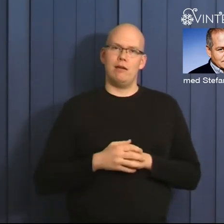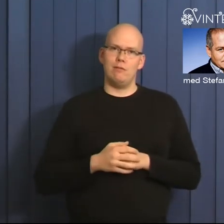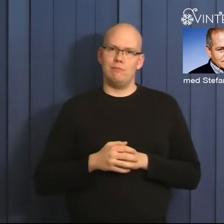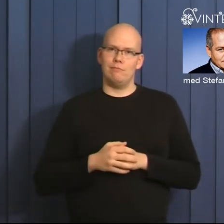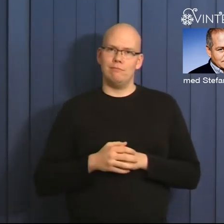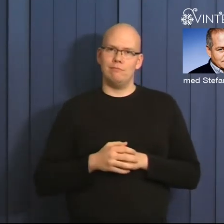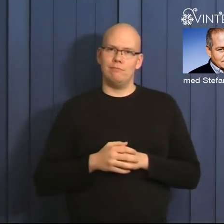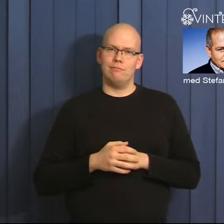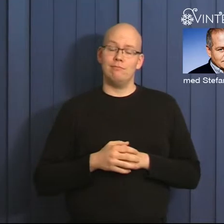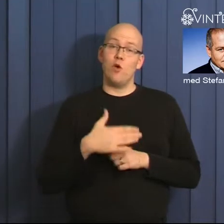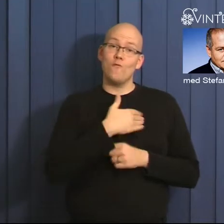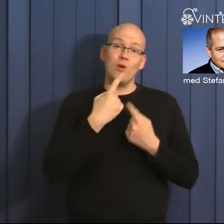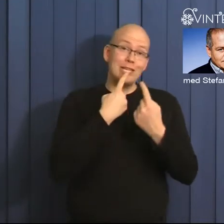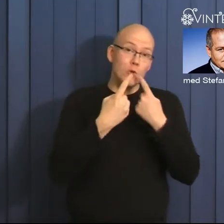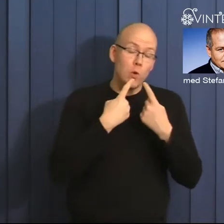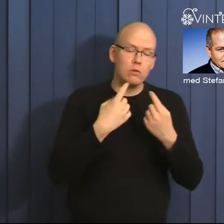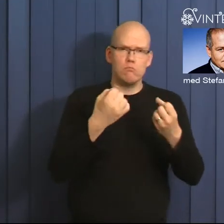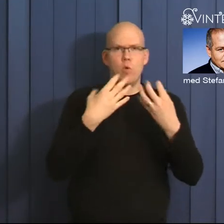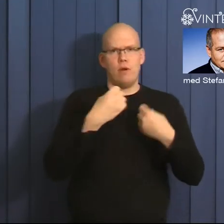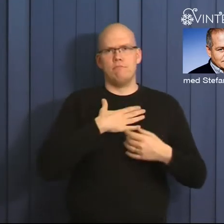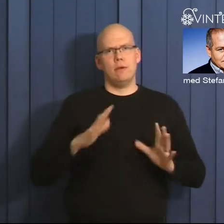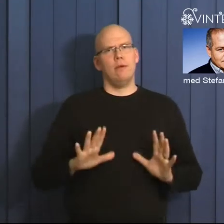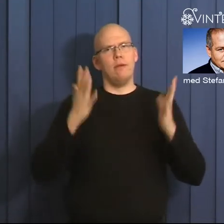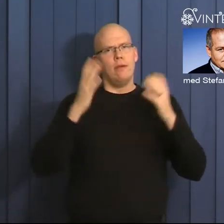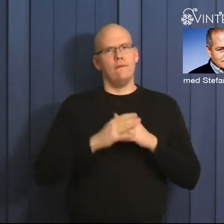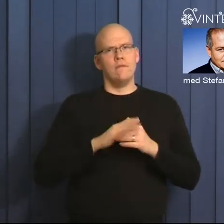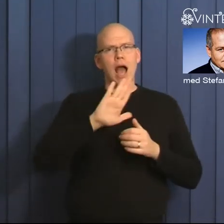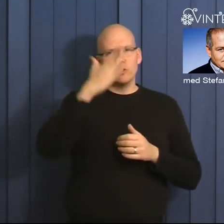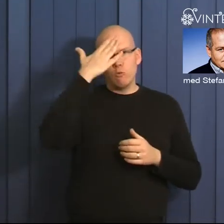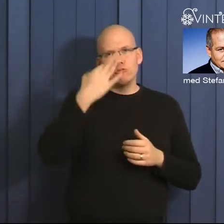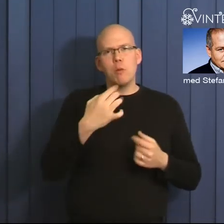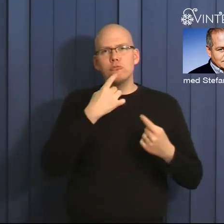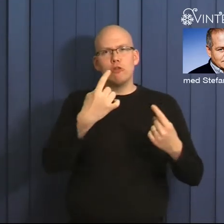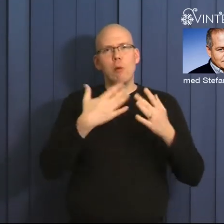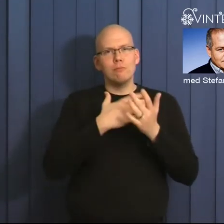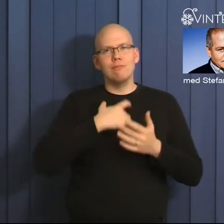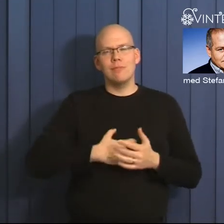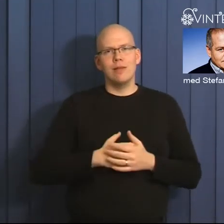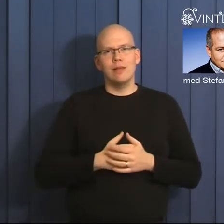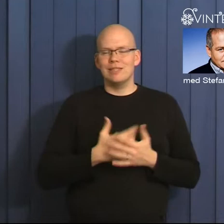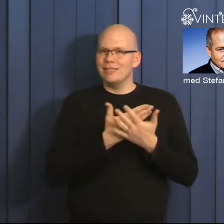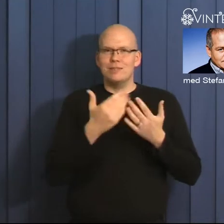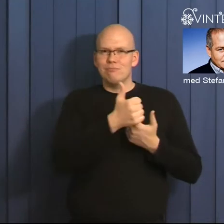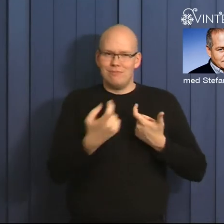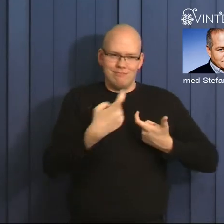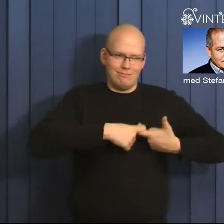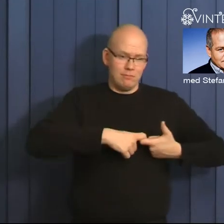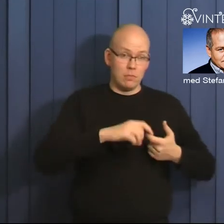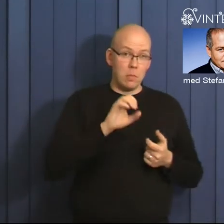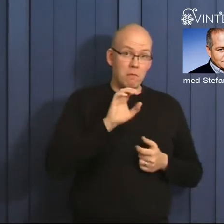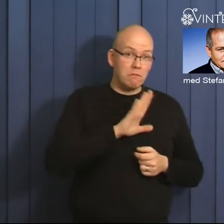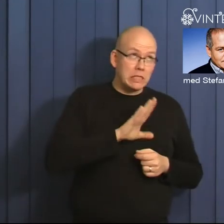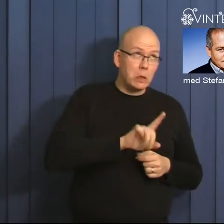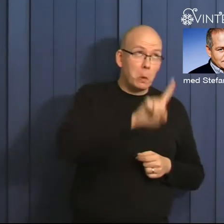mitt liv Den kunskap han förmedlade till mig handlade inte bara om den eventuella existensen av en gud